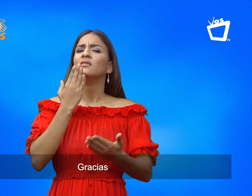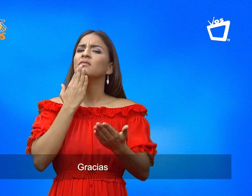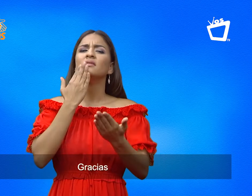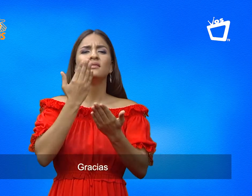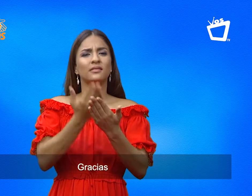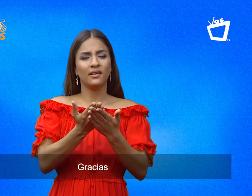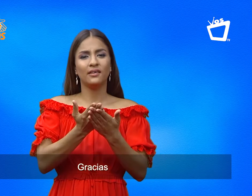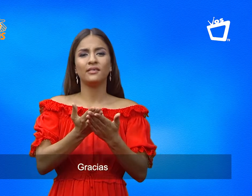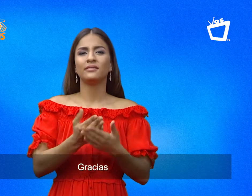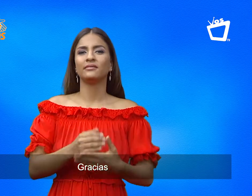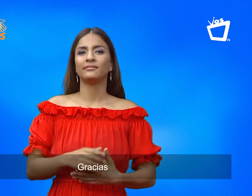gracias